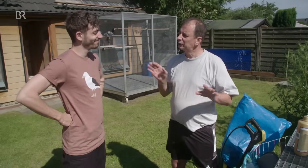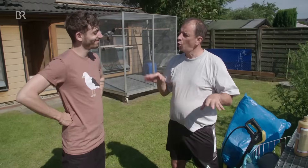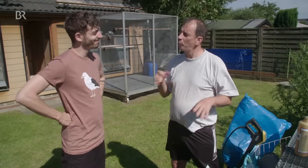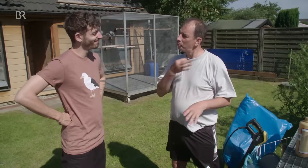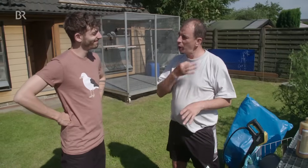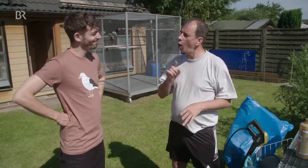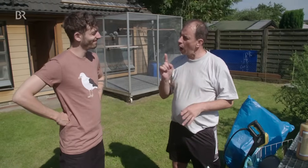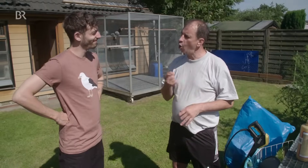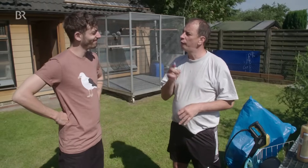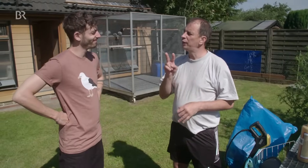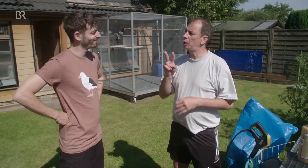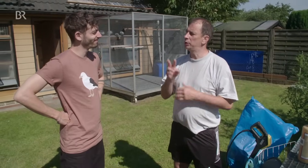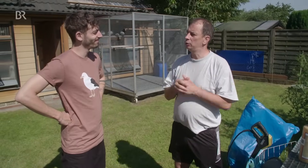Tauben brauchen auch Vitamine.